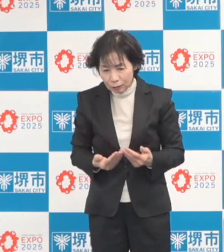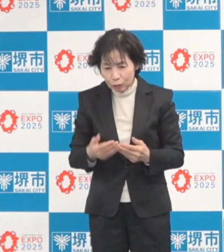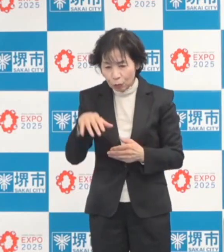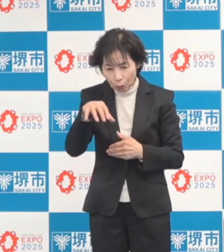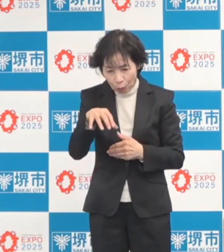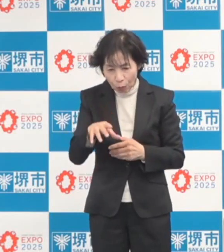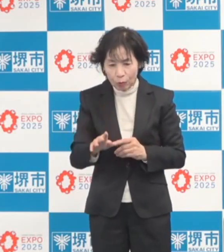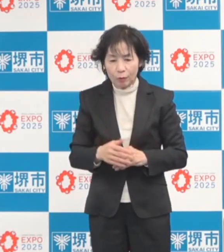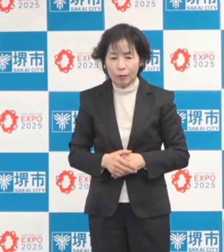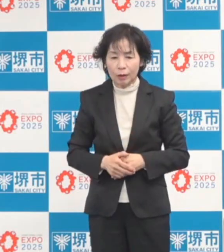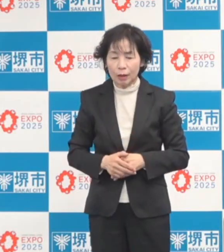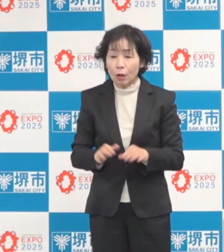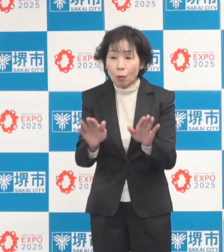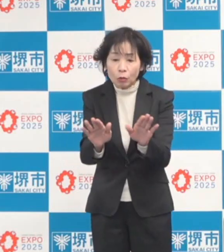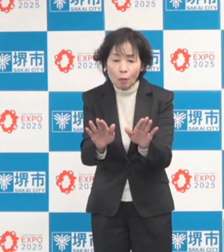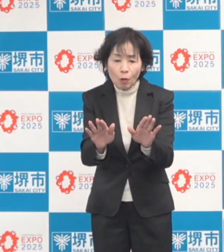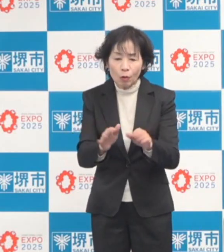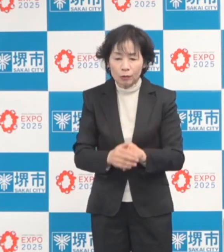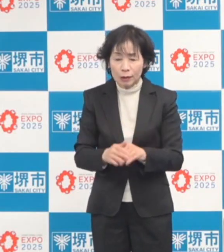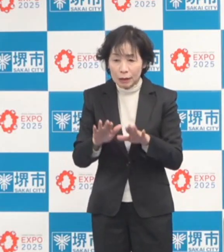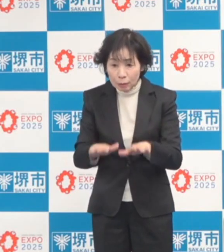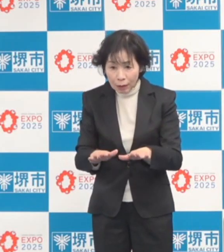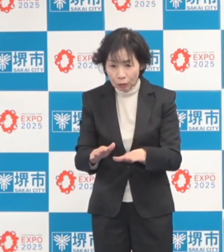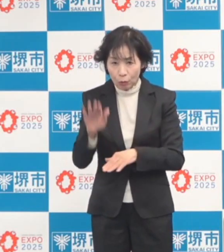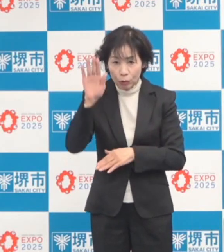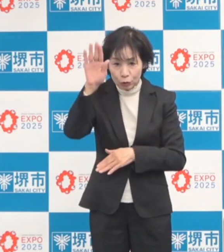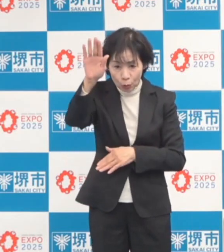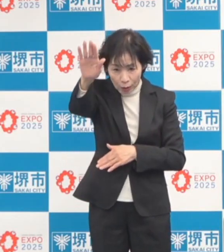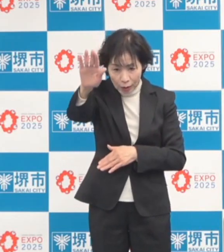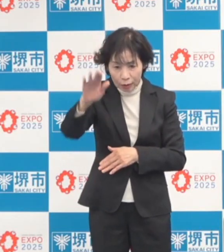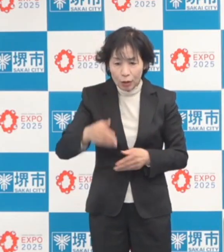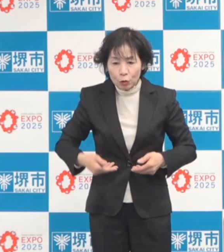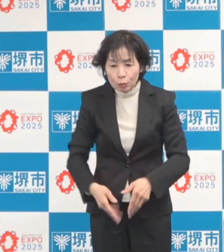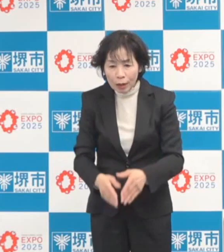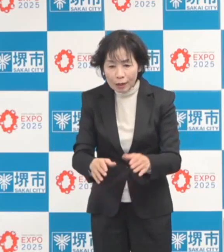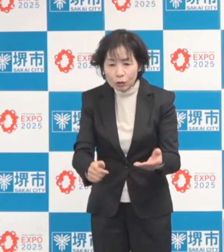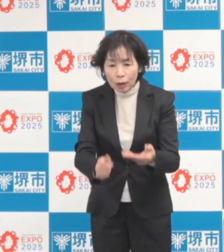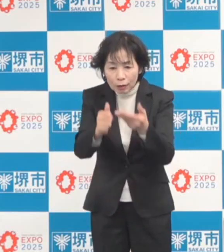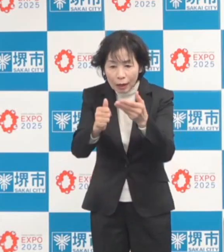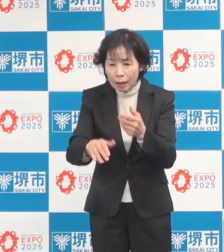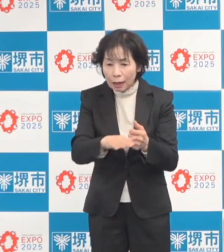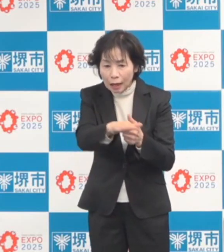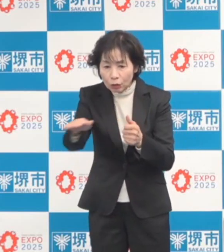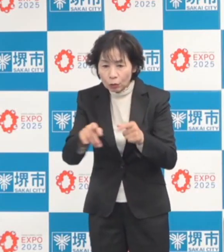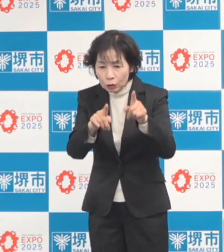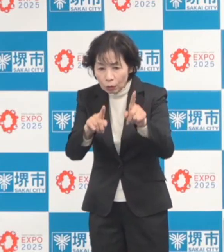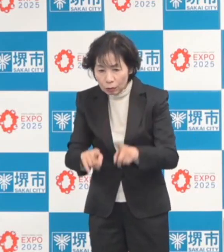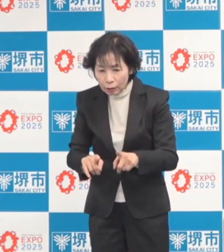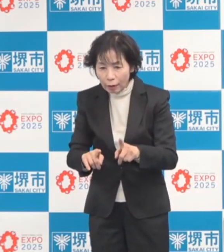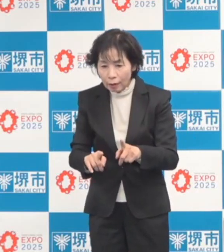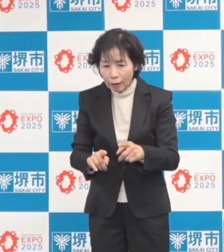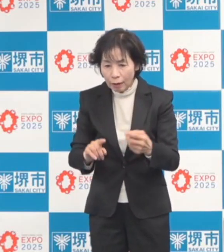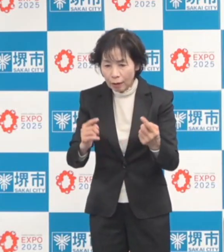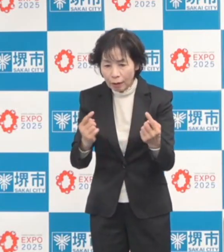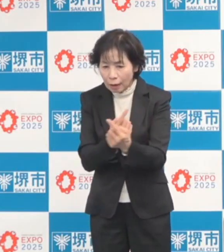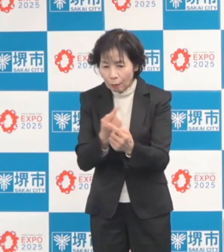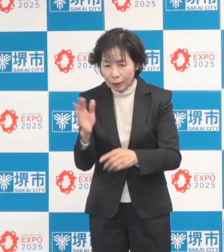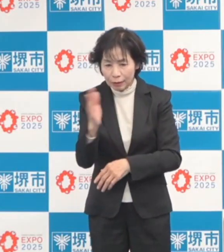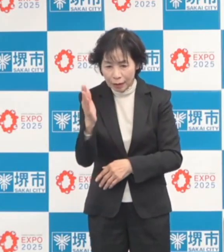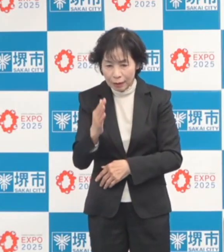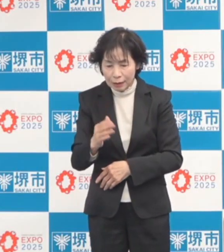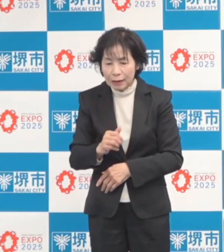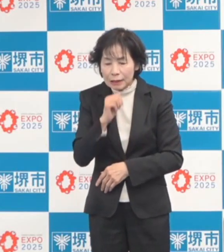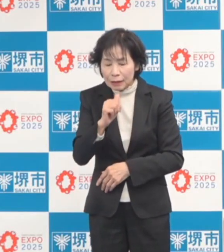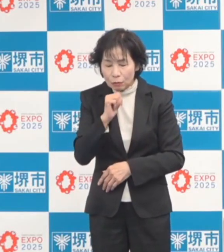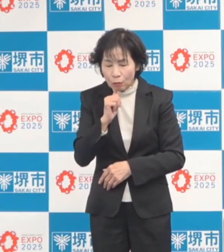ましては、子どもの今と将来が生まれ育った環境によって左右されず貧困の連鎖を生み出さない社